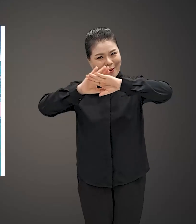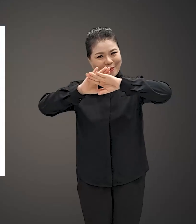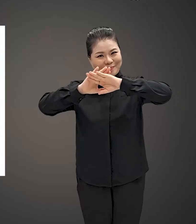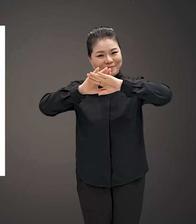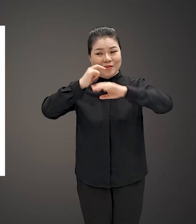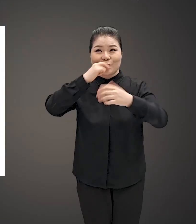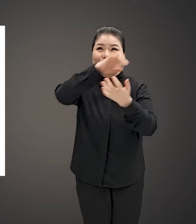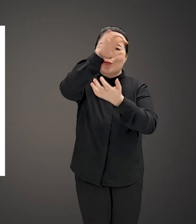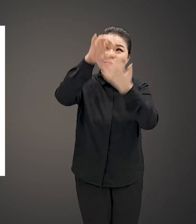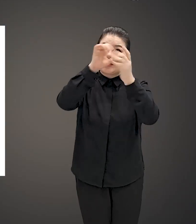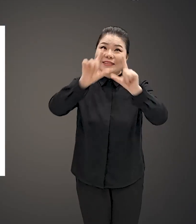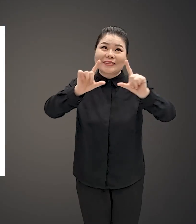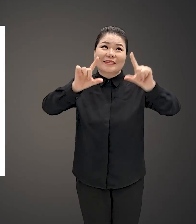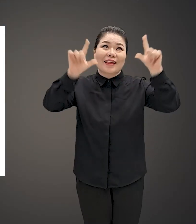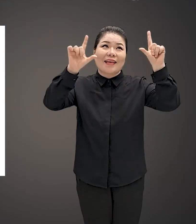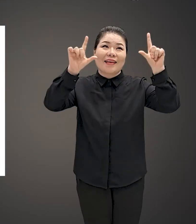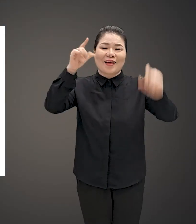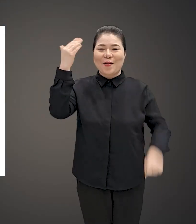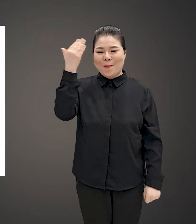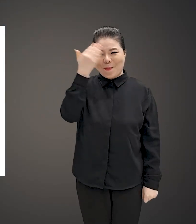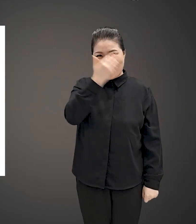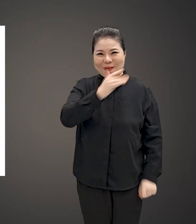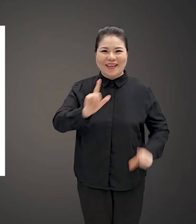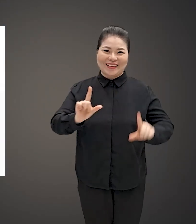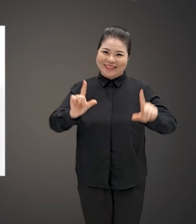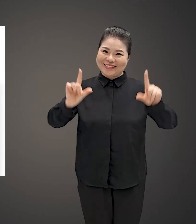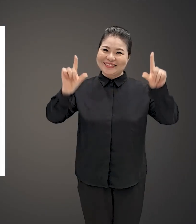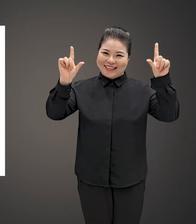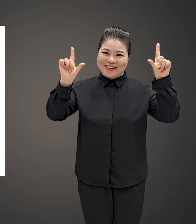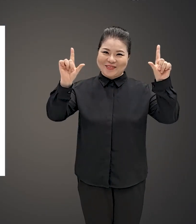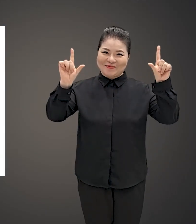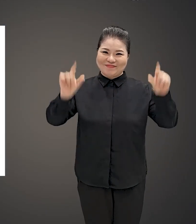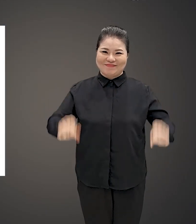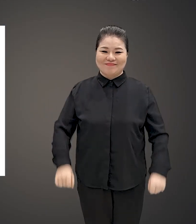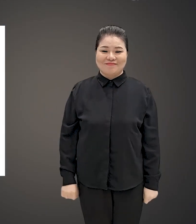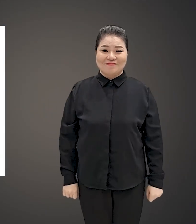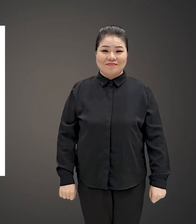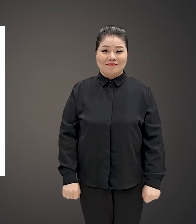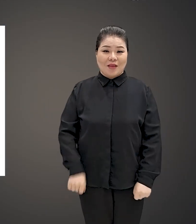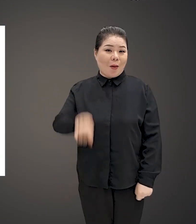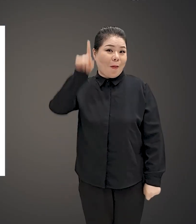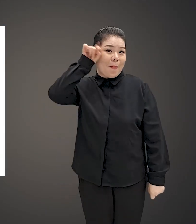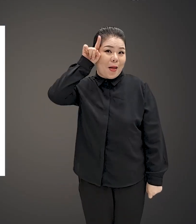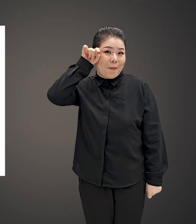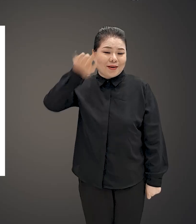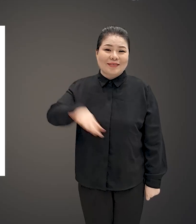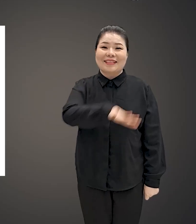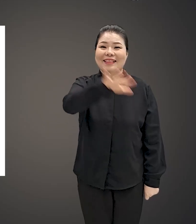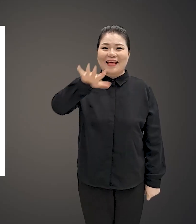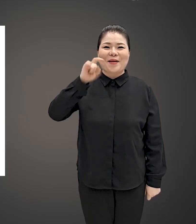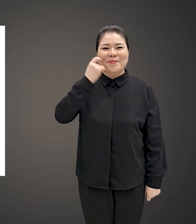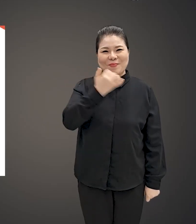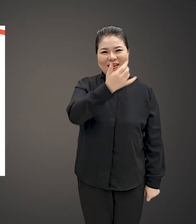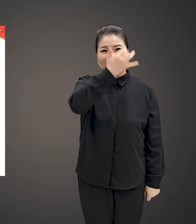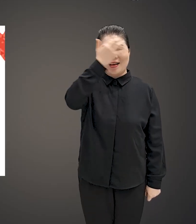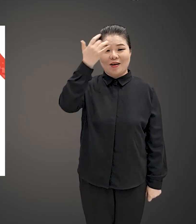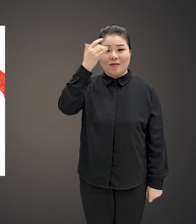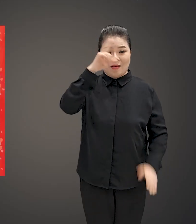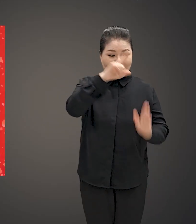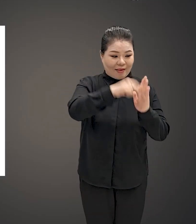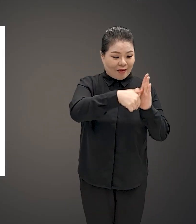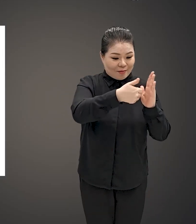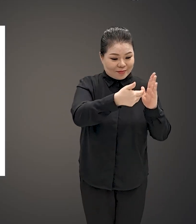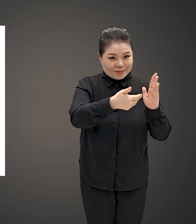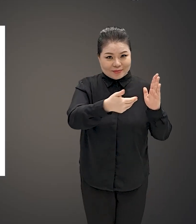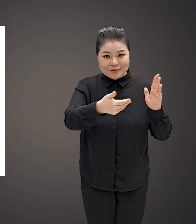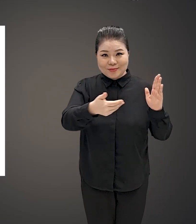밤에도 흐린 날도 맑은 날도 모든 날들이 아름다웠어요. 시간은